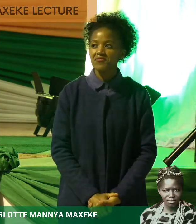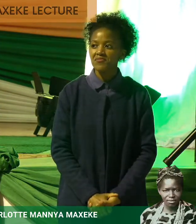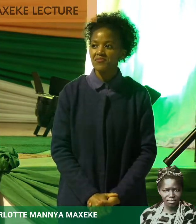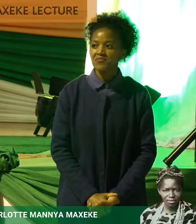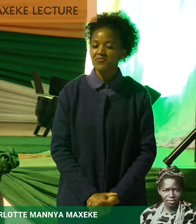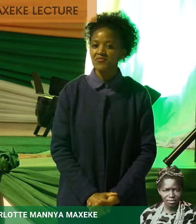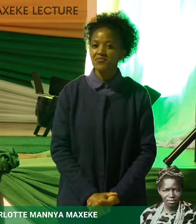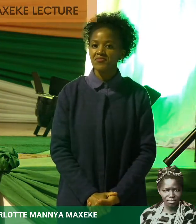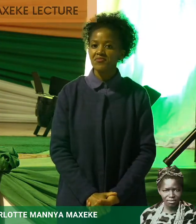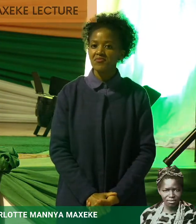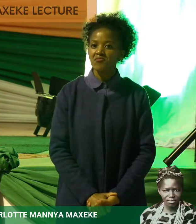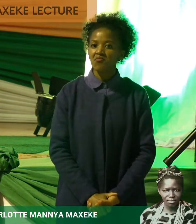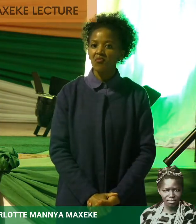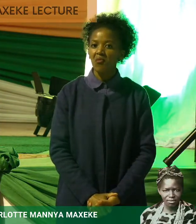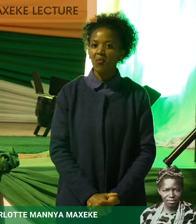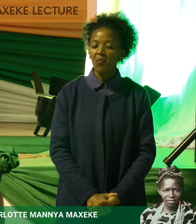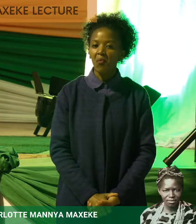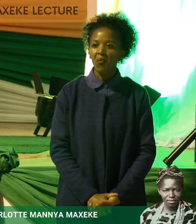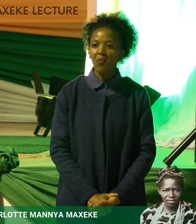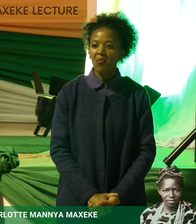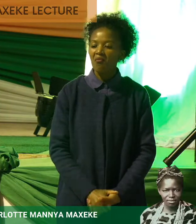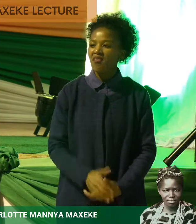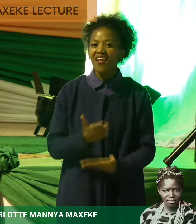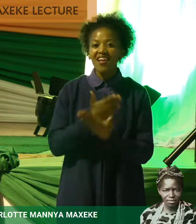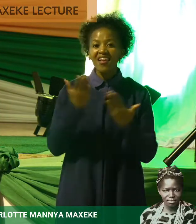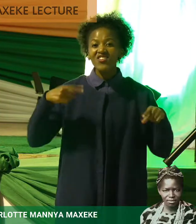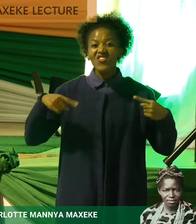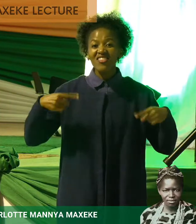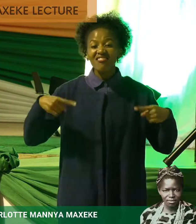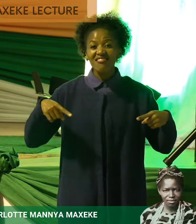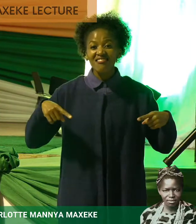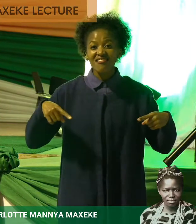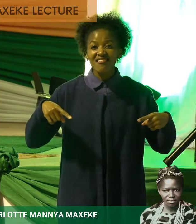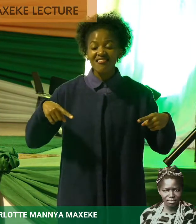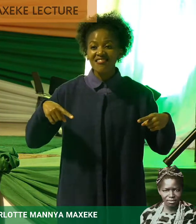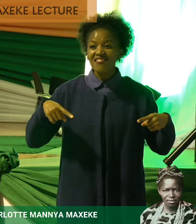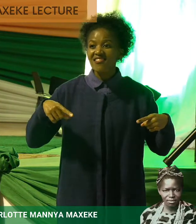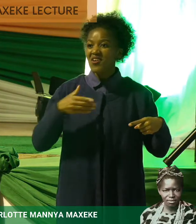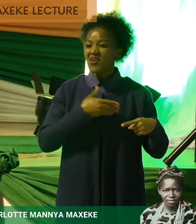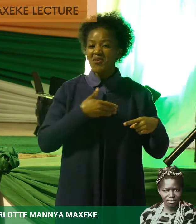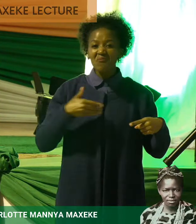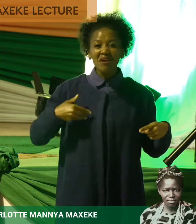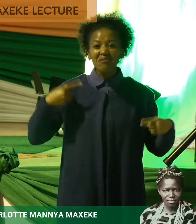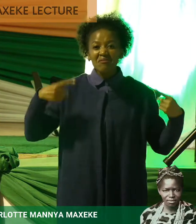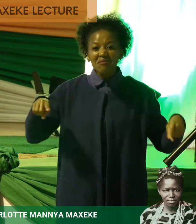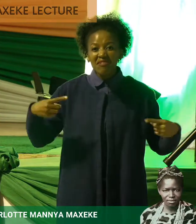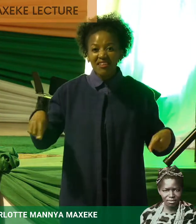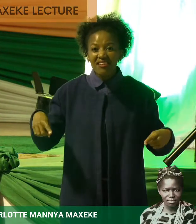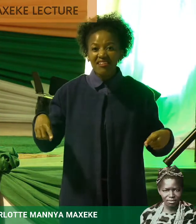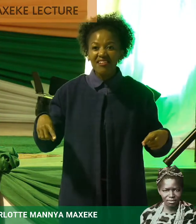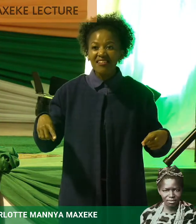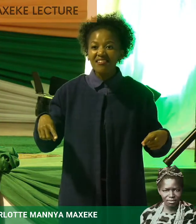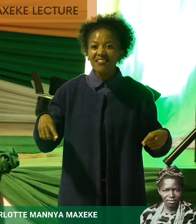Okay. Liyakwazi lizwe. Niyoyika? No mama, baba yoyika.